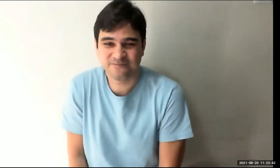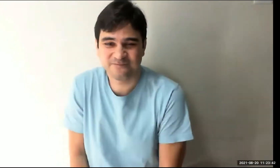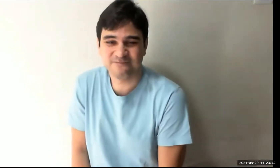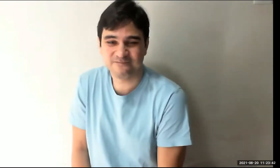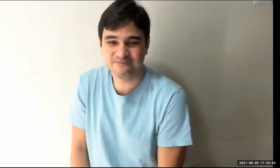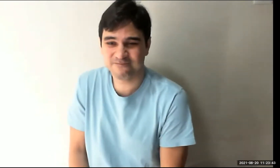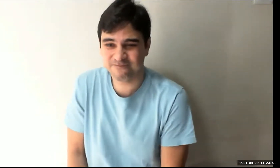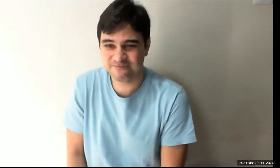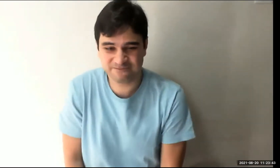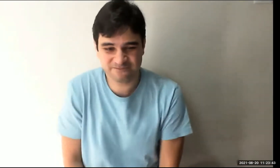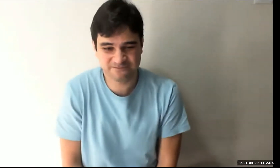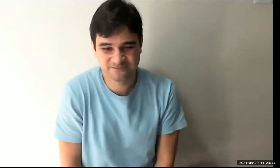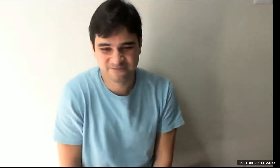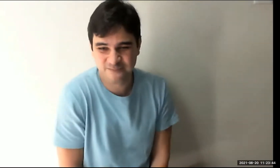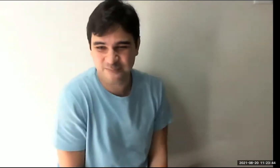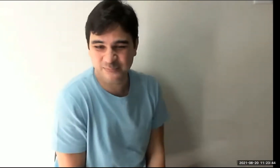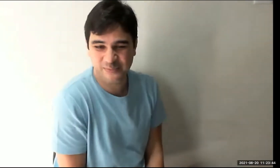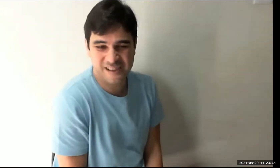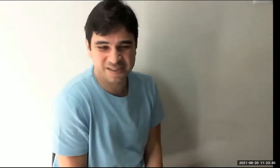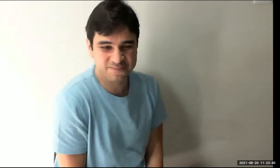você. Tomara. Obrigada.